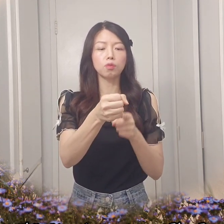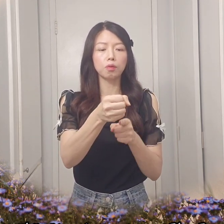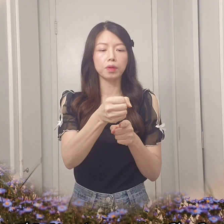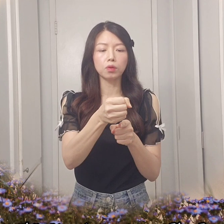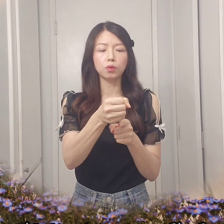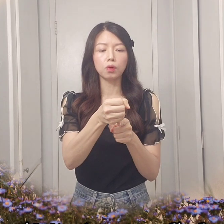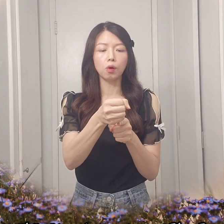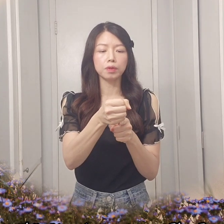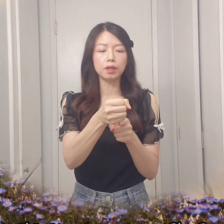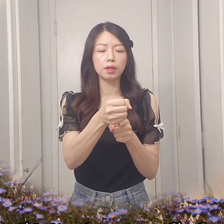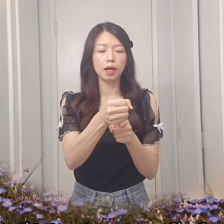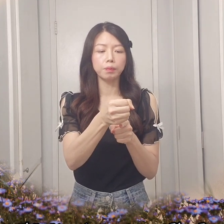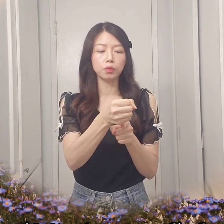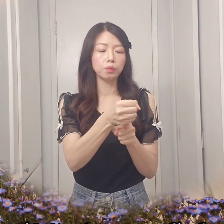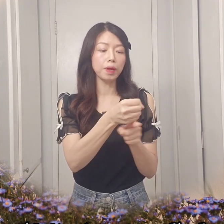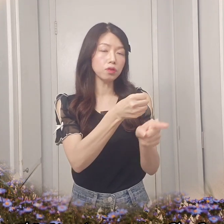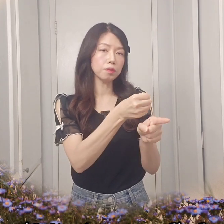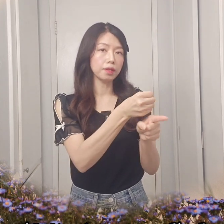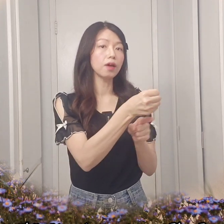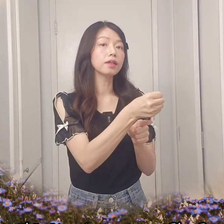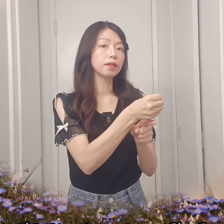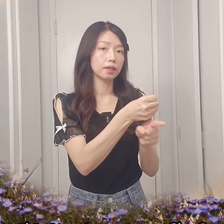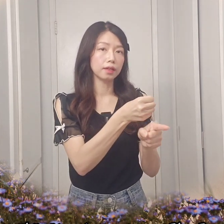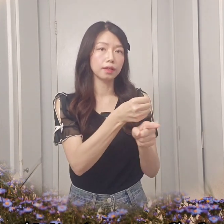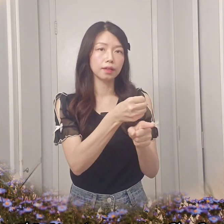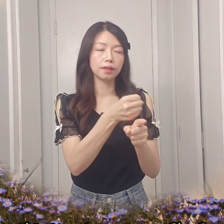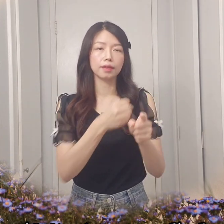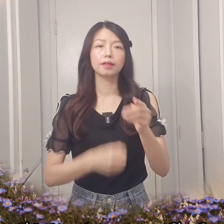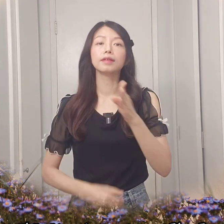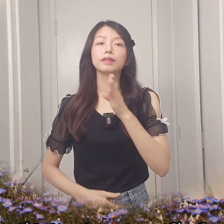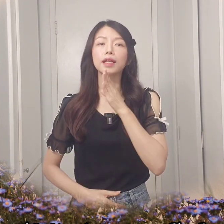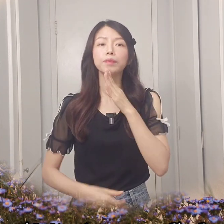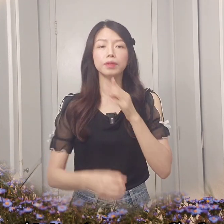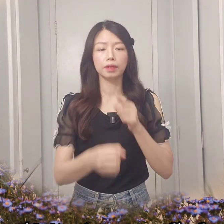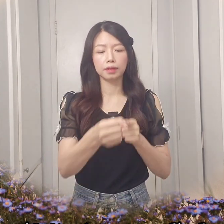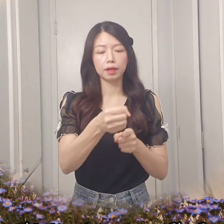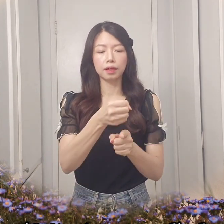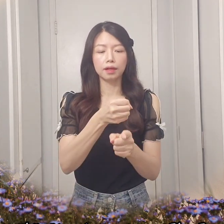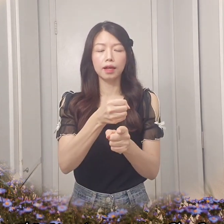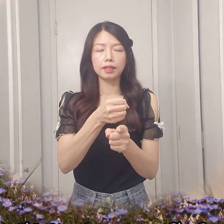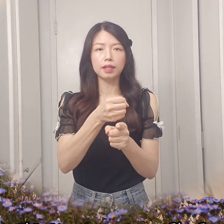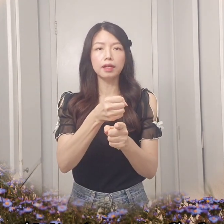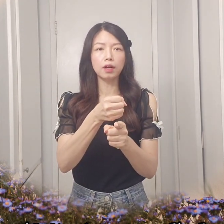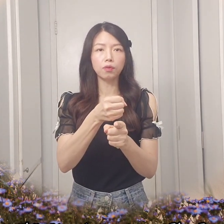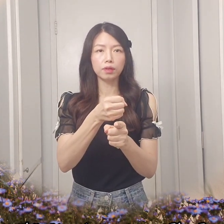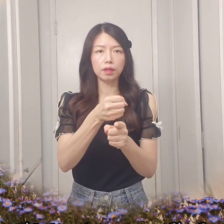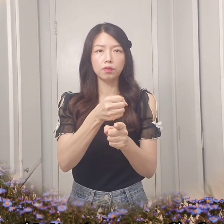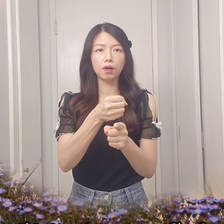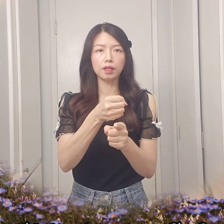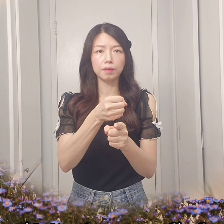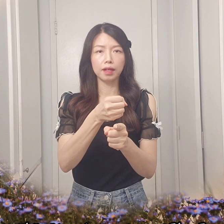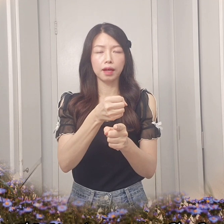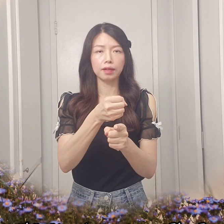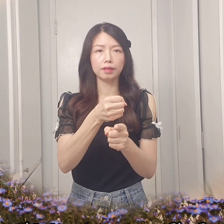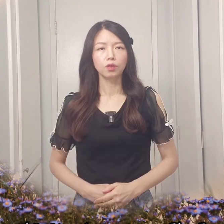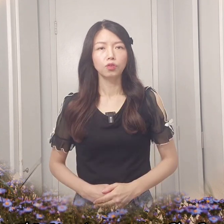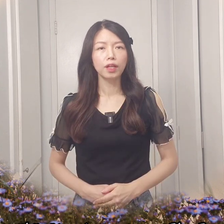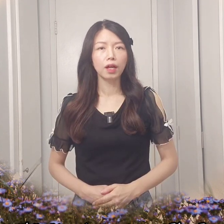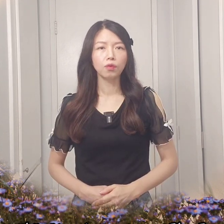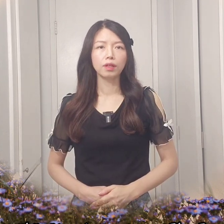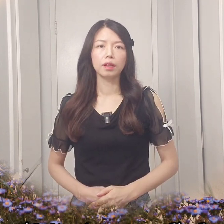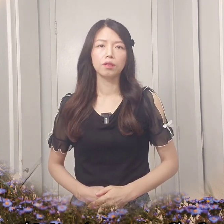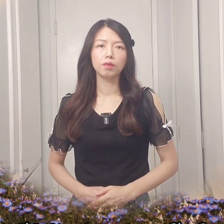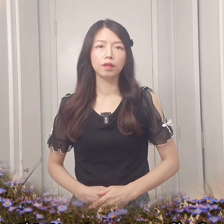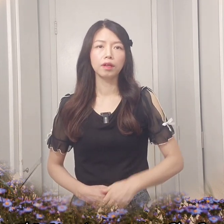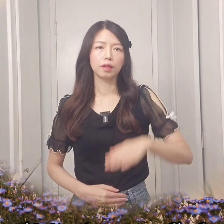이 주먹 밑으로 검지를 앞으로 빼주시면 돼요. 뜻, 참뜻, 진리라고 한 뜻의 수어가 됩니다.